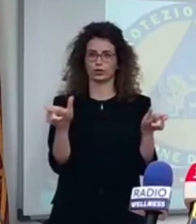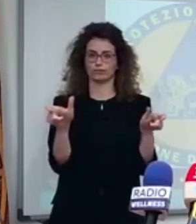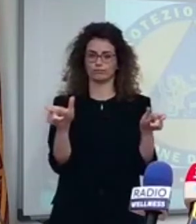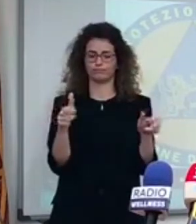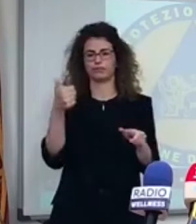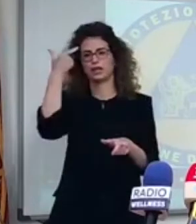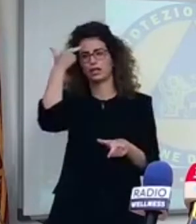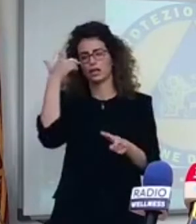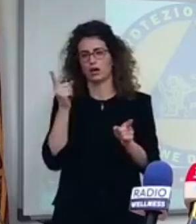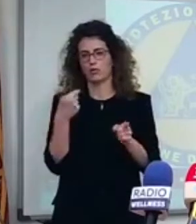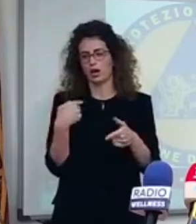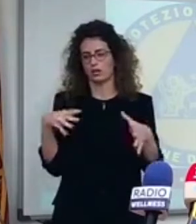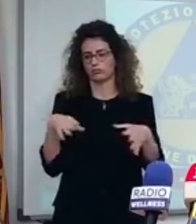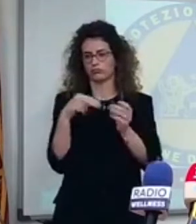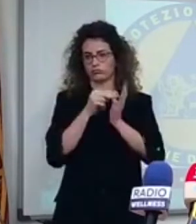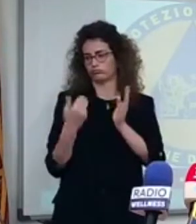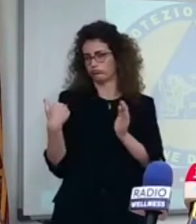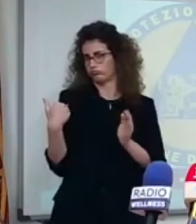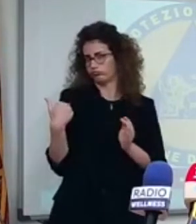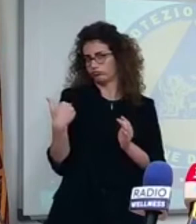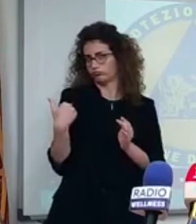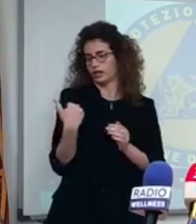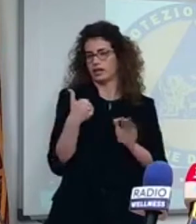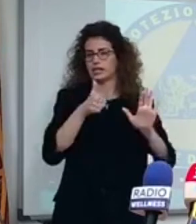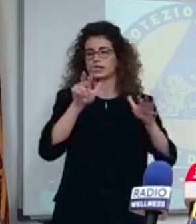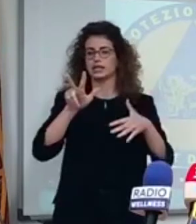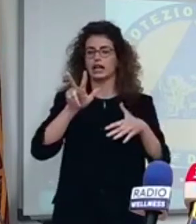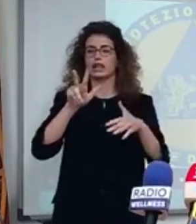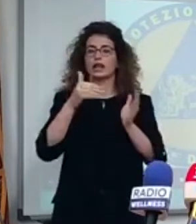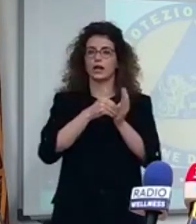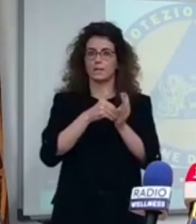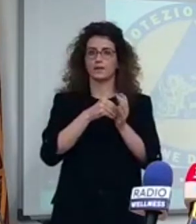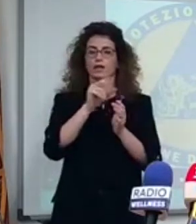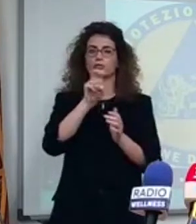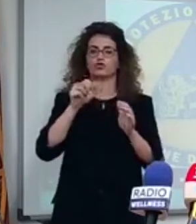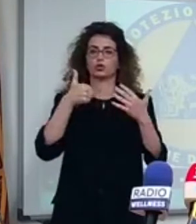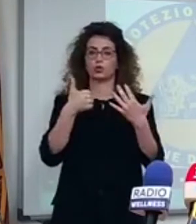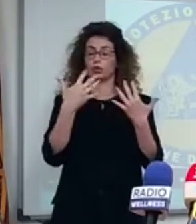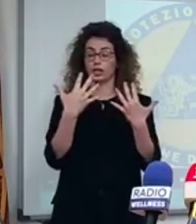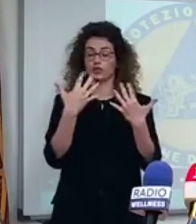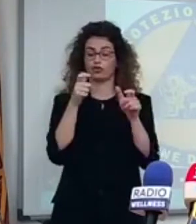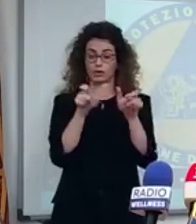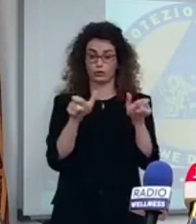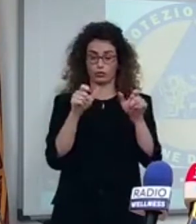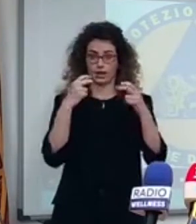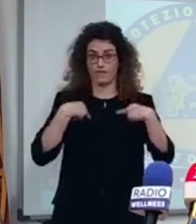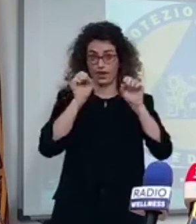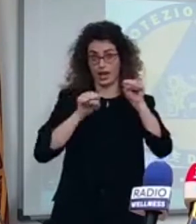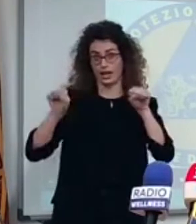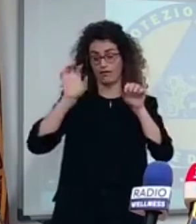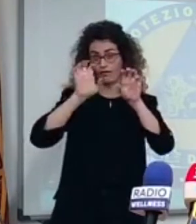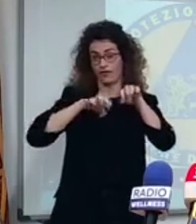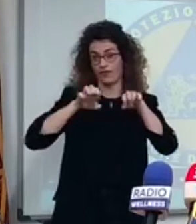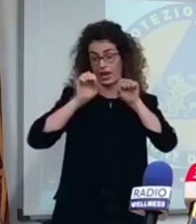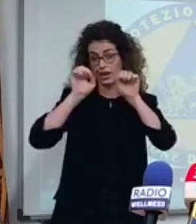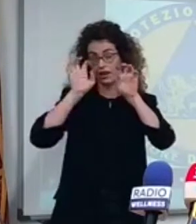Voi sapete che è da poco che abbiamo aperto. Di queste 63.210 persone, cittadini veneti, questi sono dati